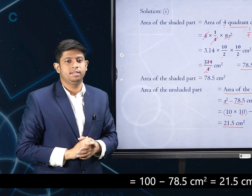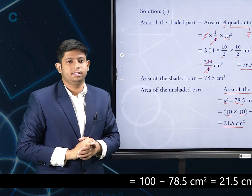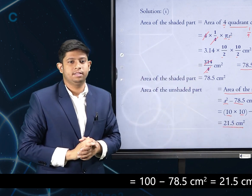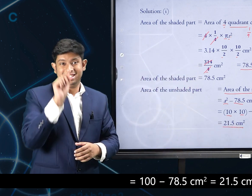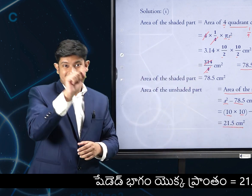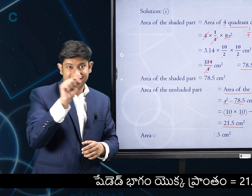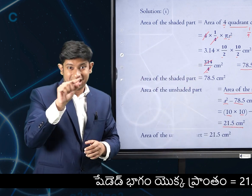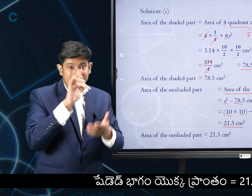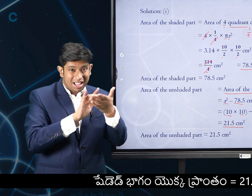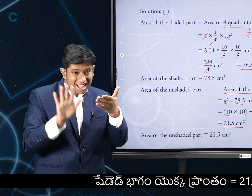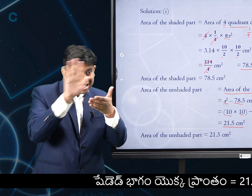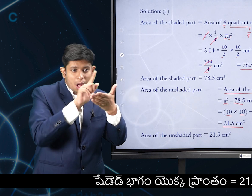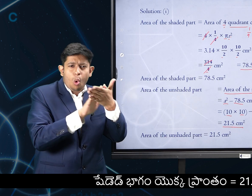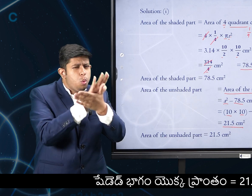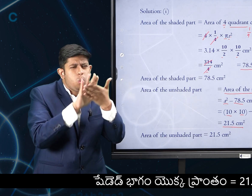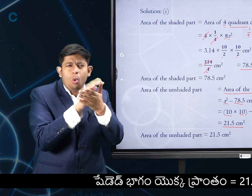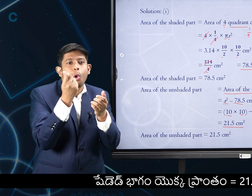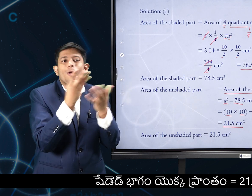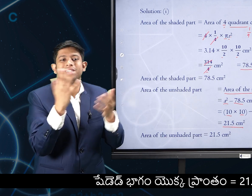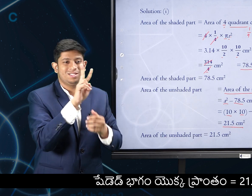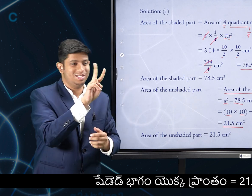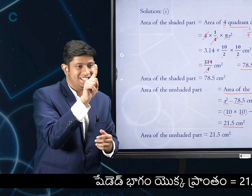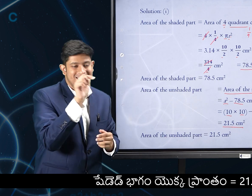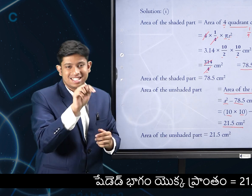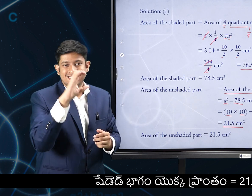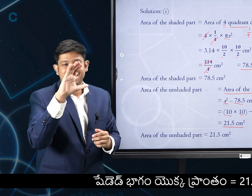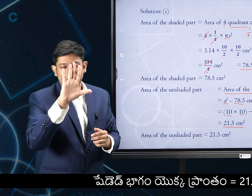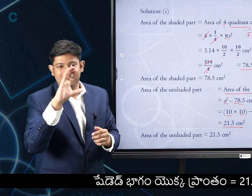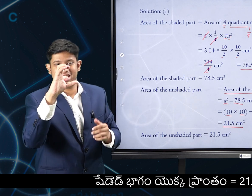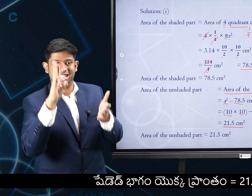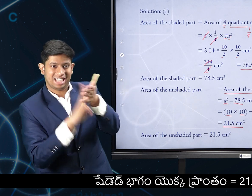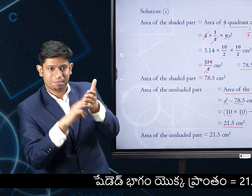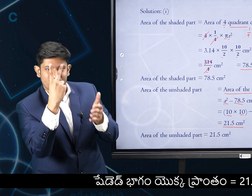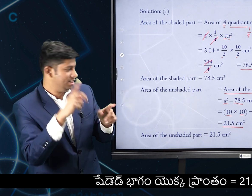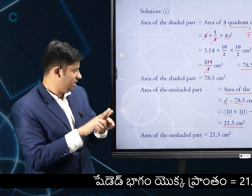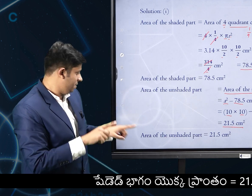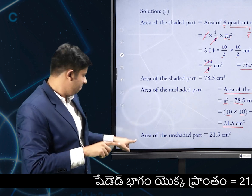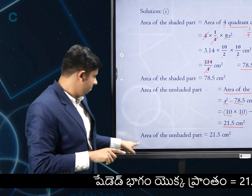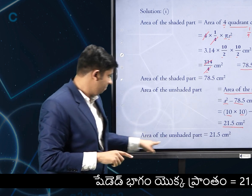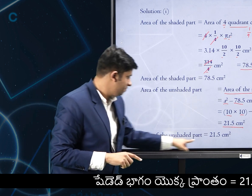సెంటీమీటర్². షేడెడ్ భాగం యొక్క ప్రాంతం = 21.5 సెంటీమీటర్లు.